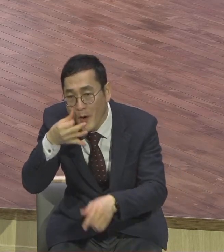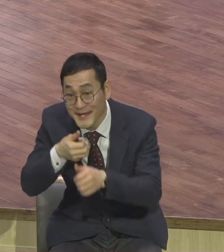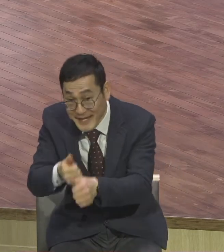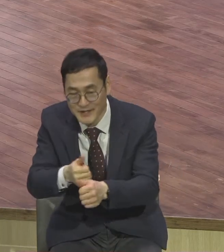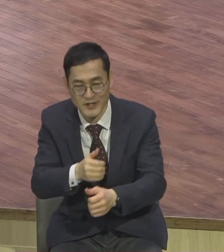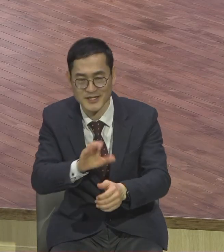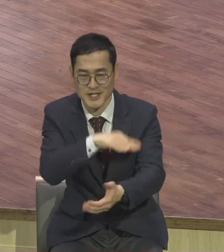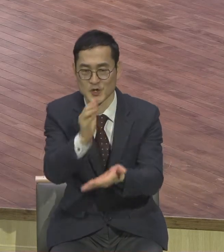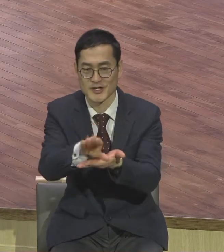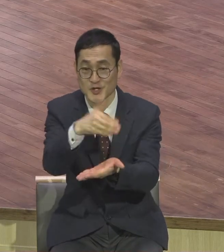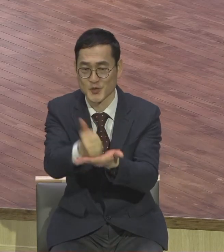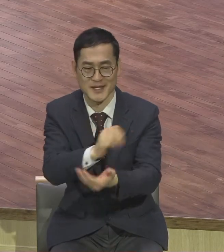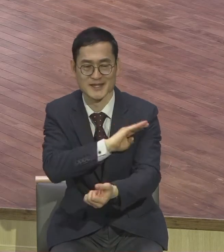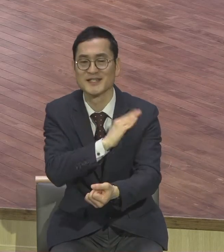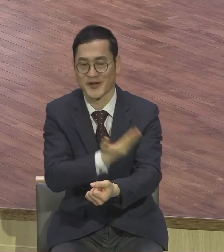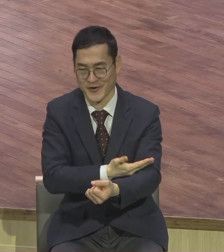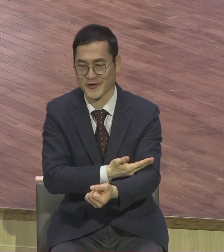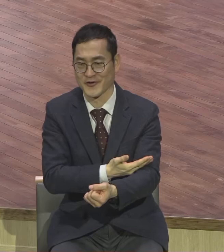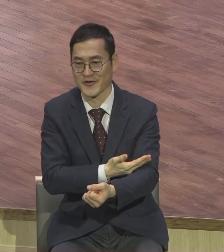나가느냐